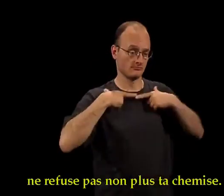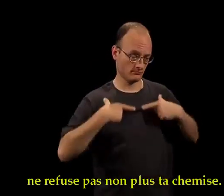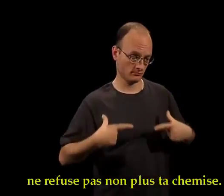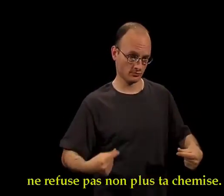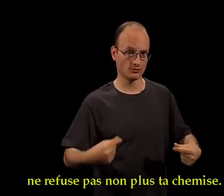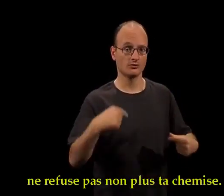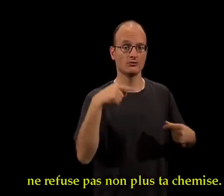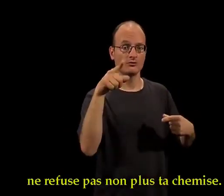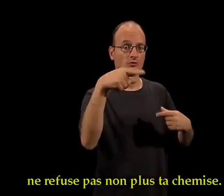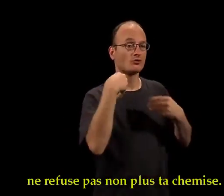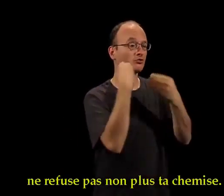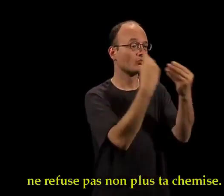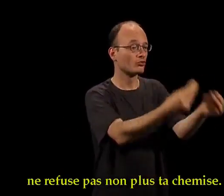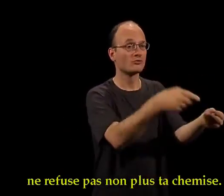ne refuse pas non plus ta chemise.